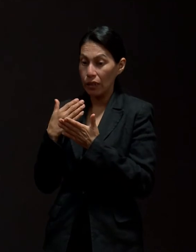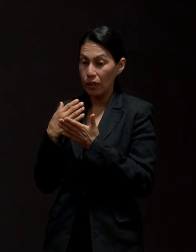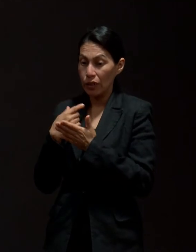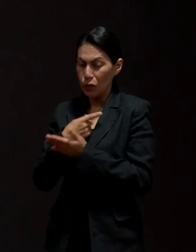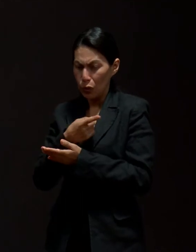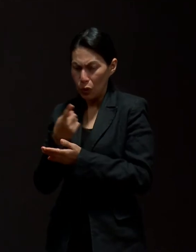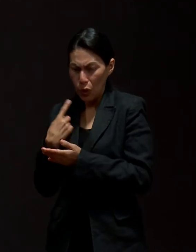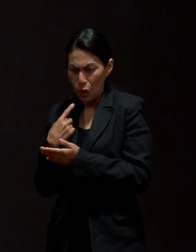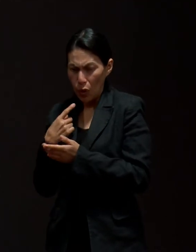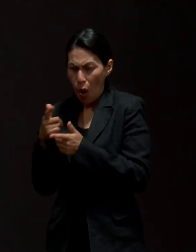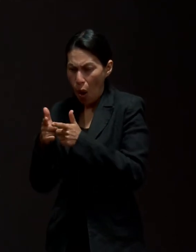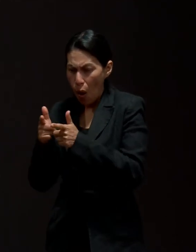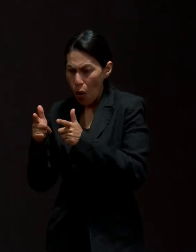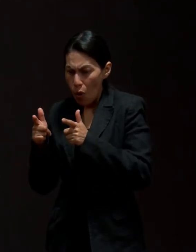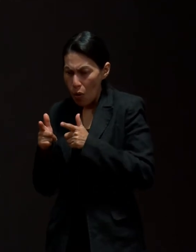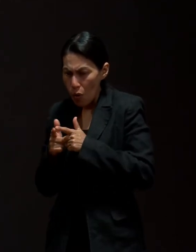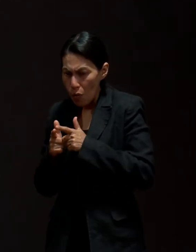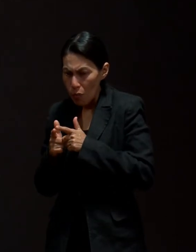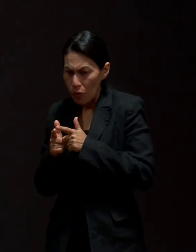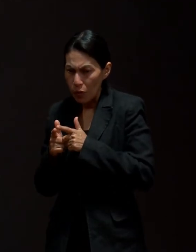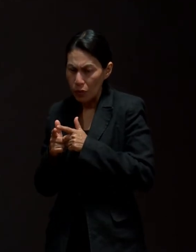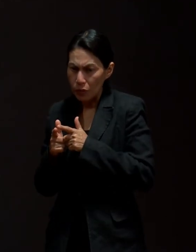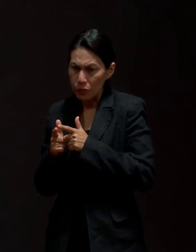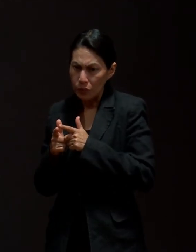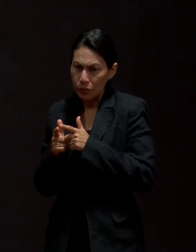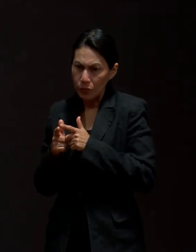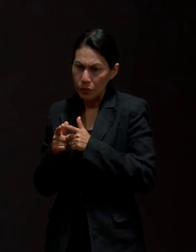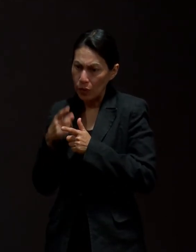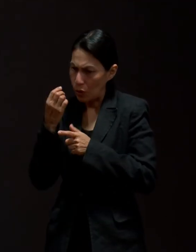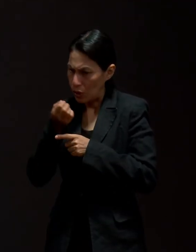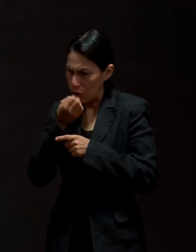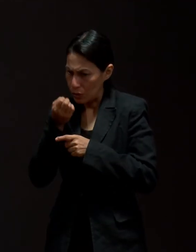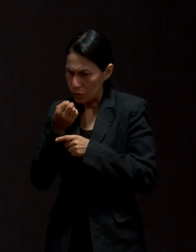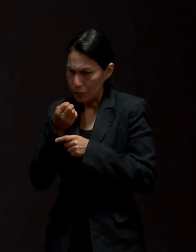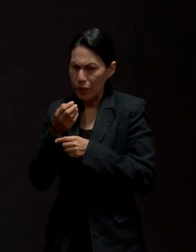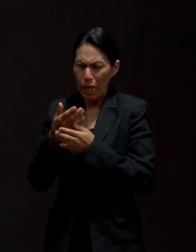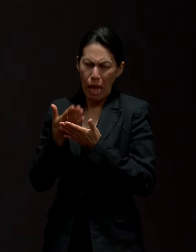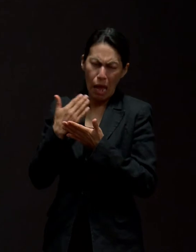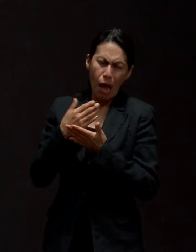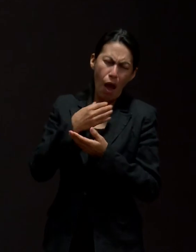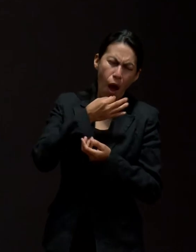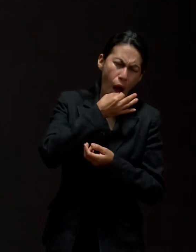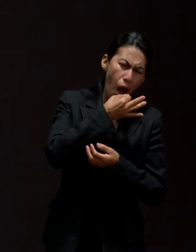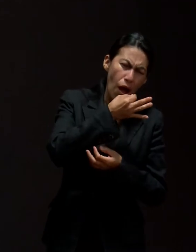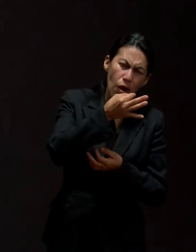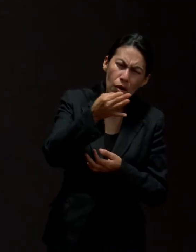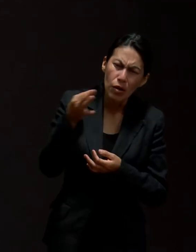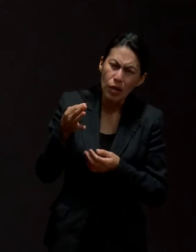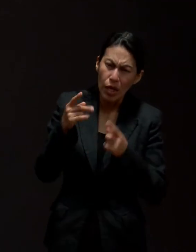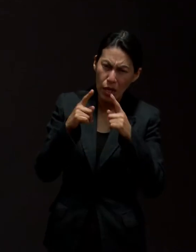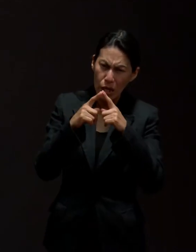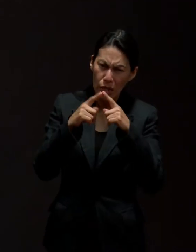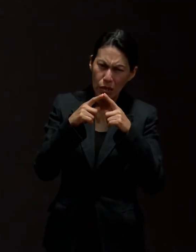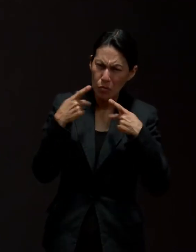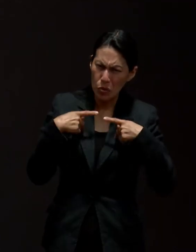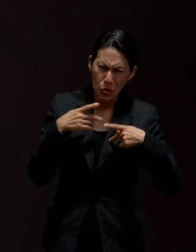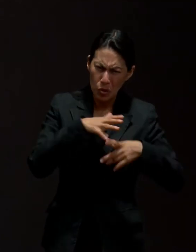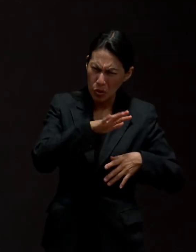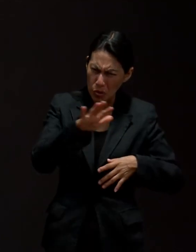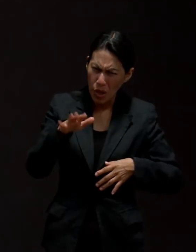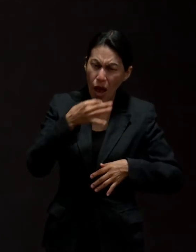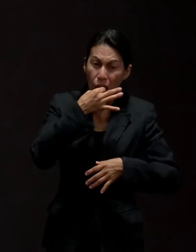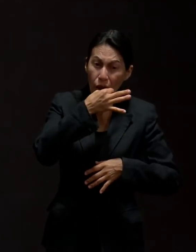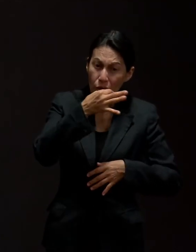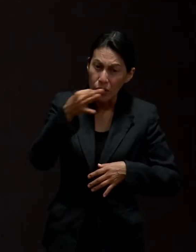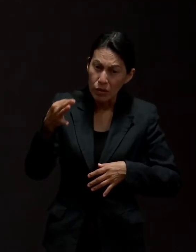nos reuníamos con un grupo pequeño, bueno, anunciamos a la iglesia que íbamos a tener eso y